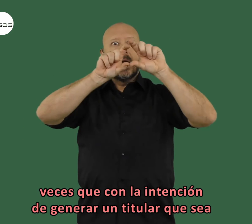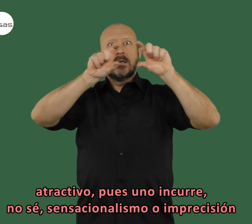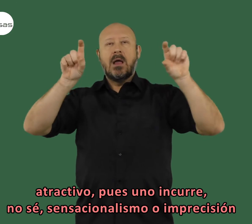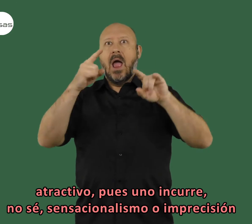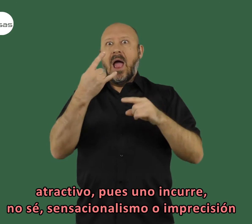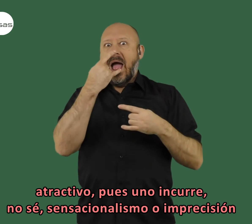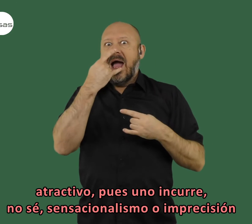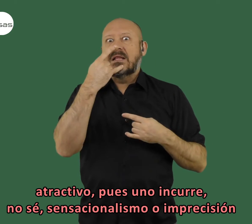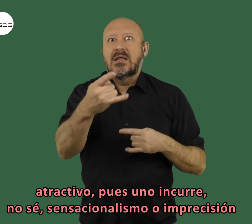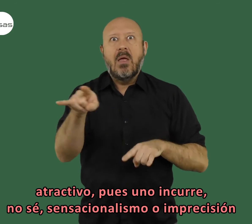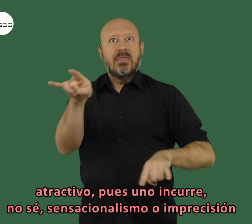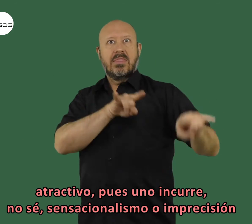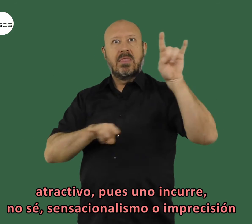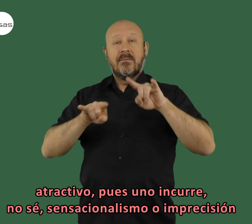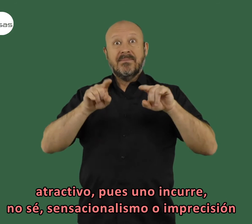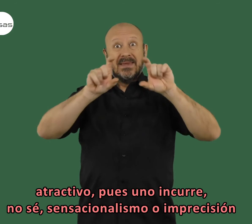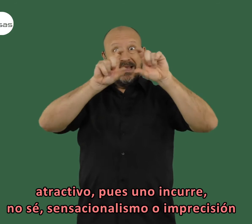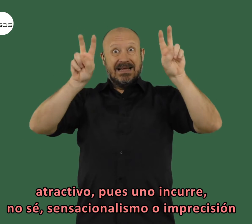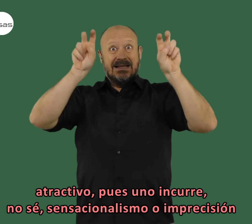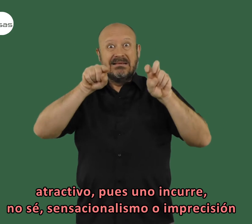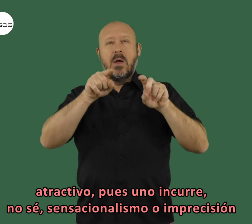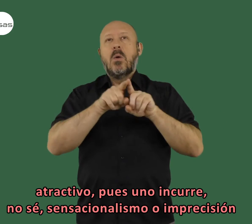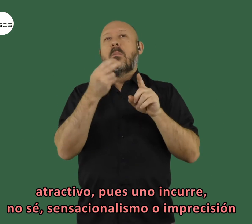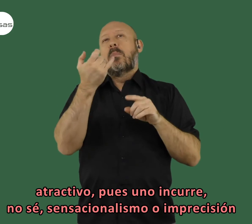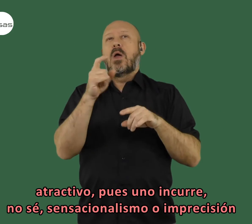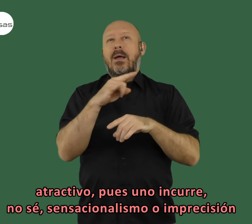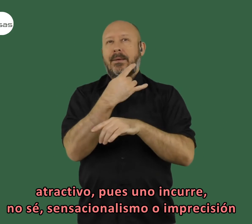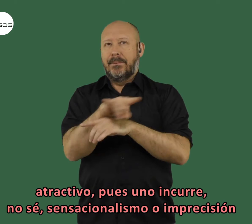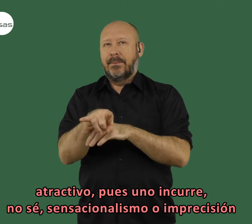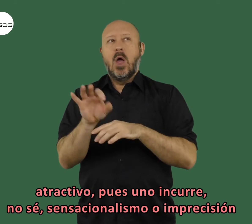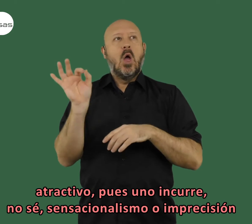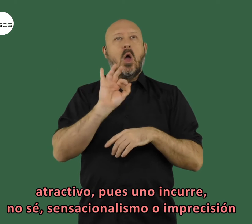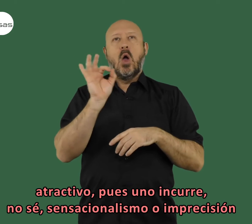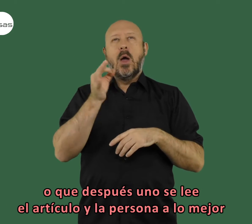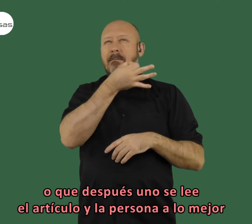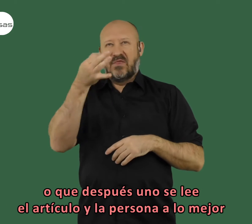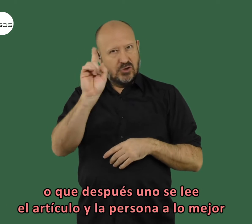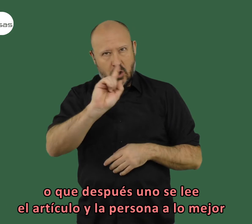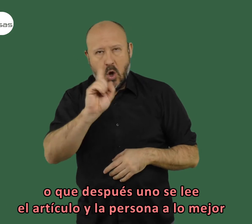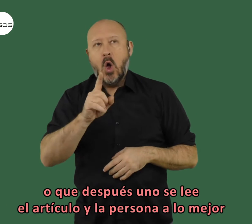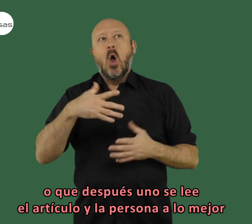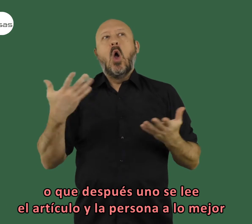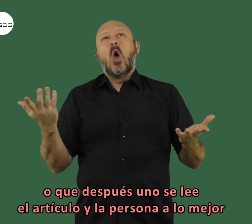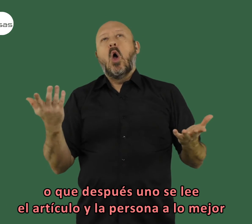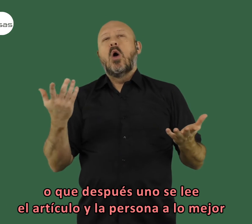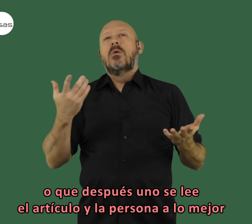que sea atractivo, pues uno incurre en, no sé, sensacionalismo o imprecisión, o que después uno se